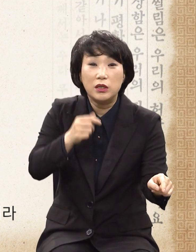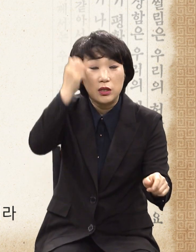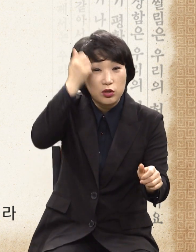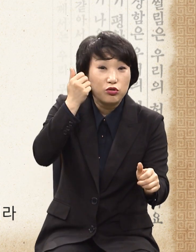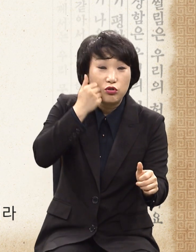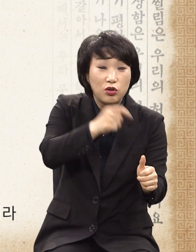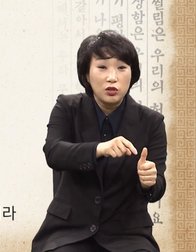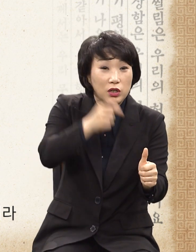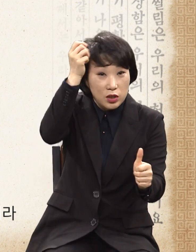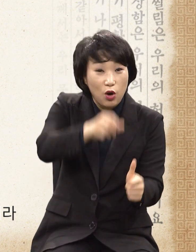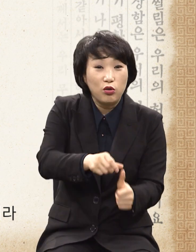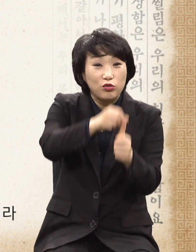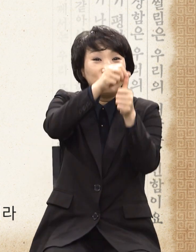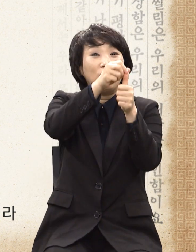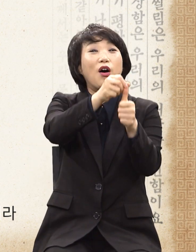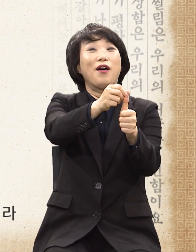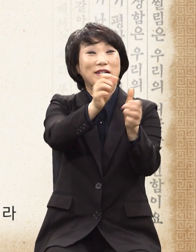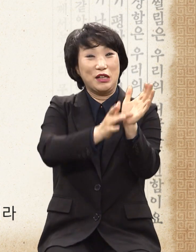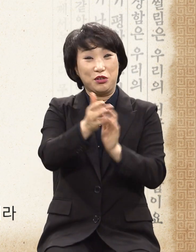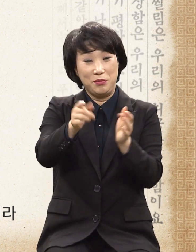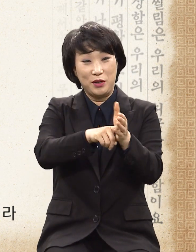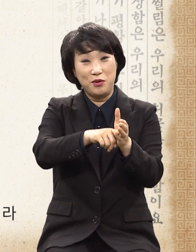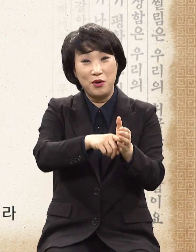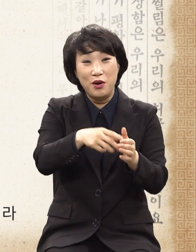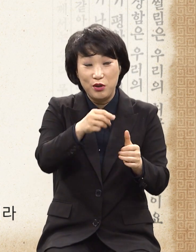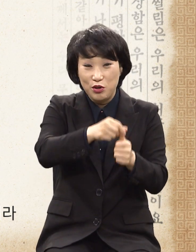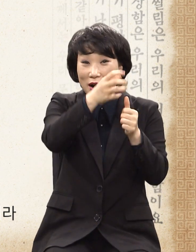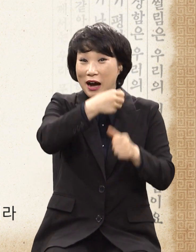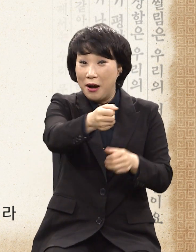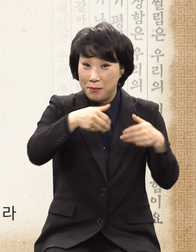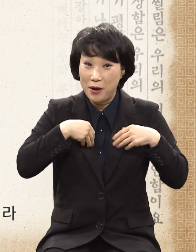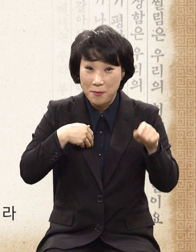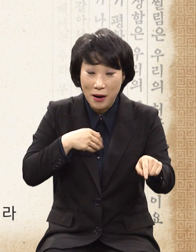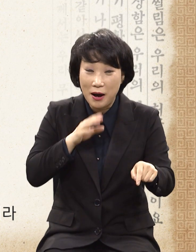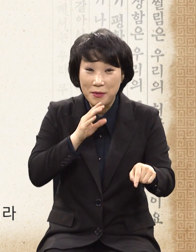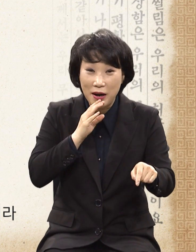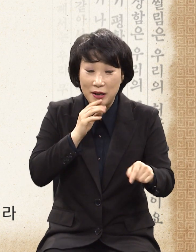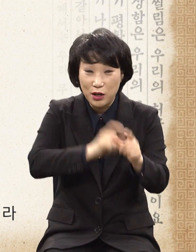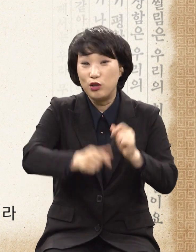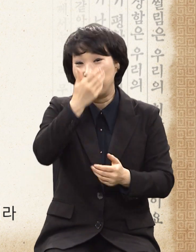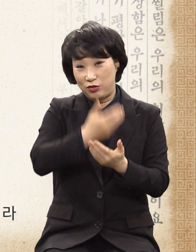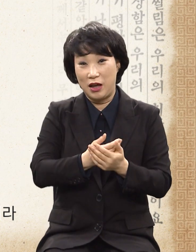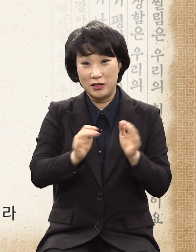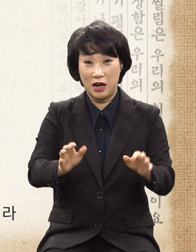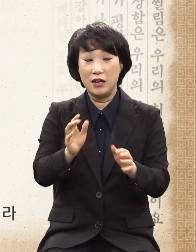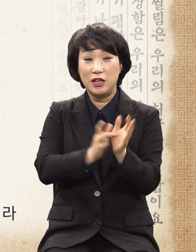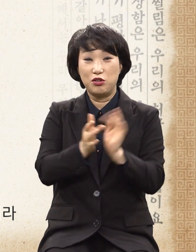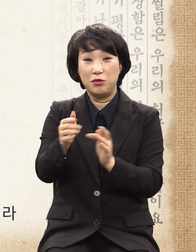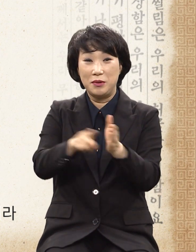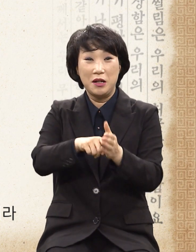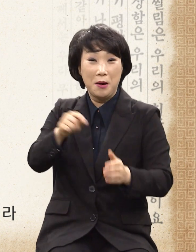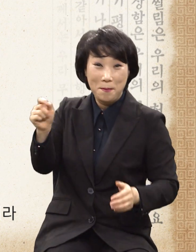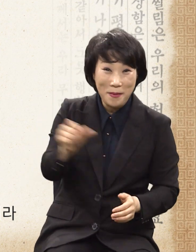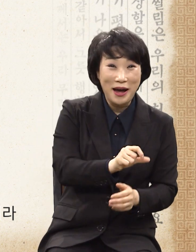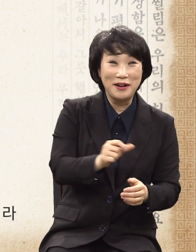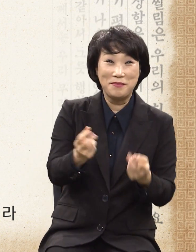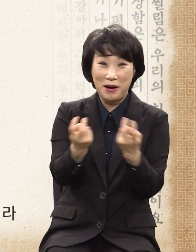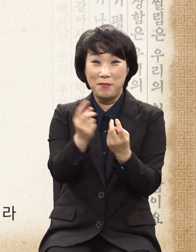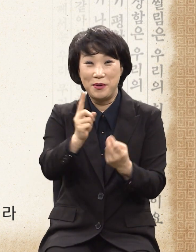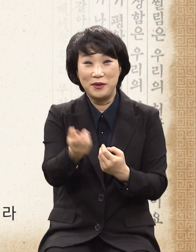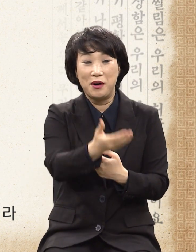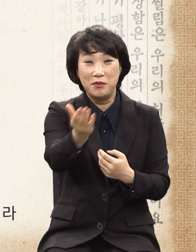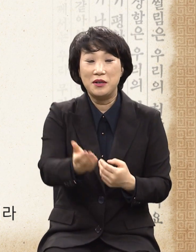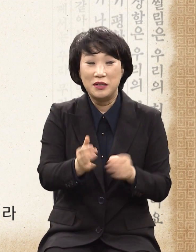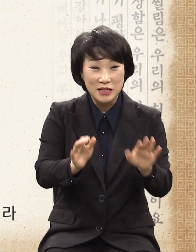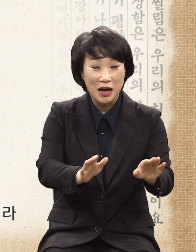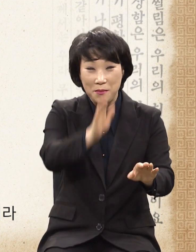믿고 구원받게 하는 것이 더 중요하기 때문에 예수 믿는 일에 가장 빠른 길은 병 고치는 경험이 있는 자가 예수